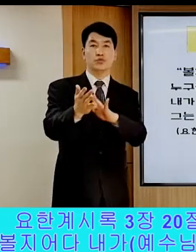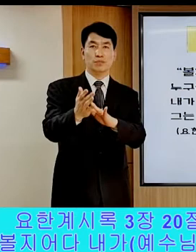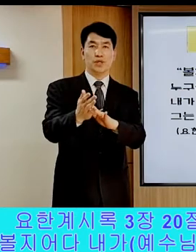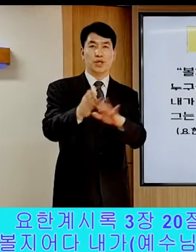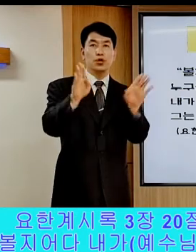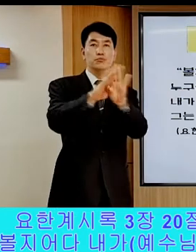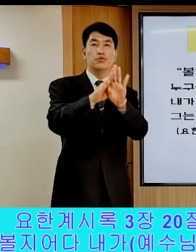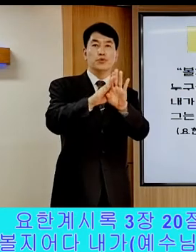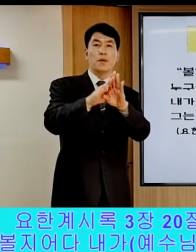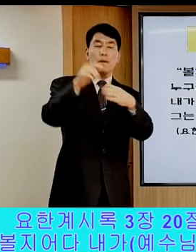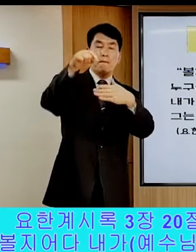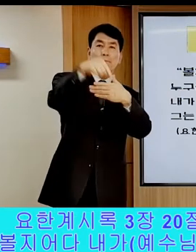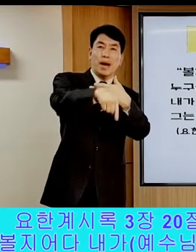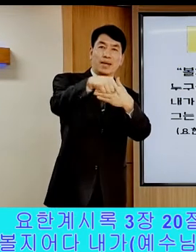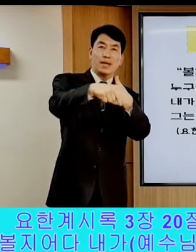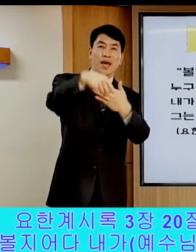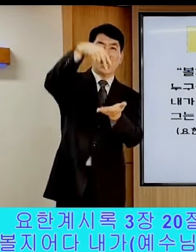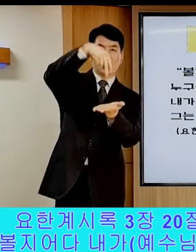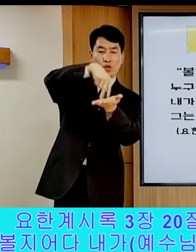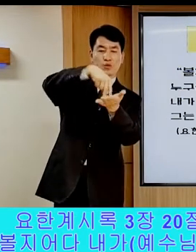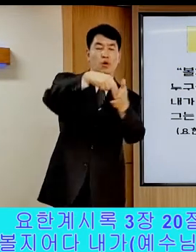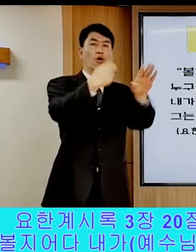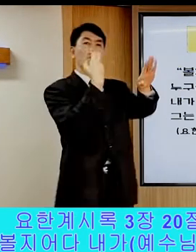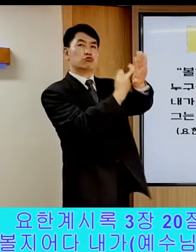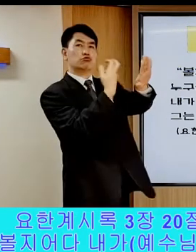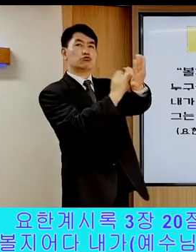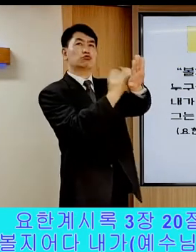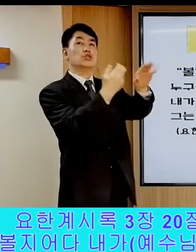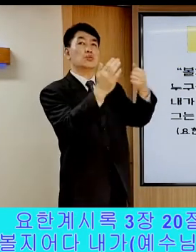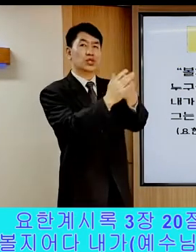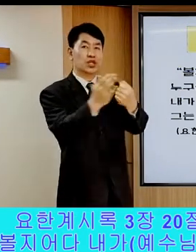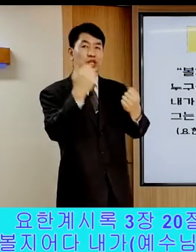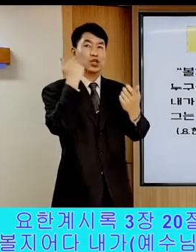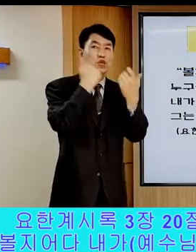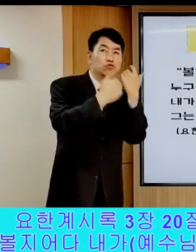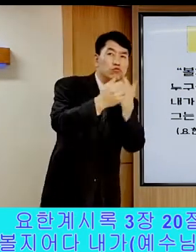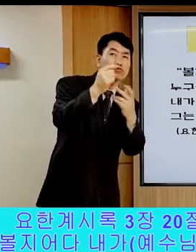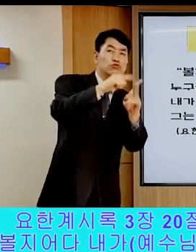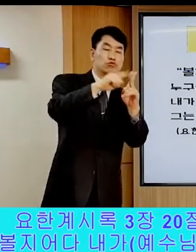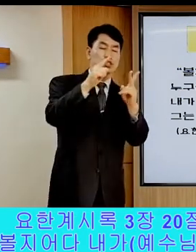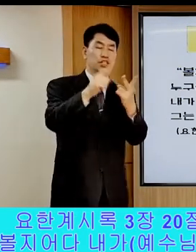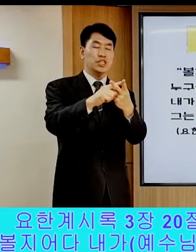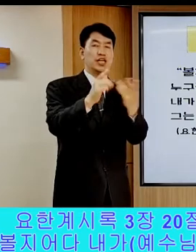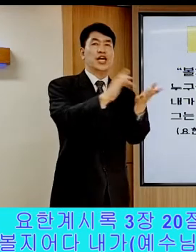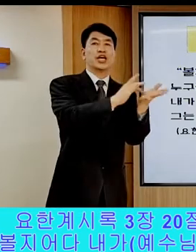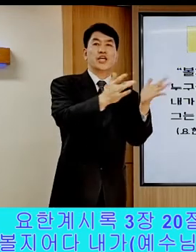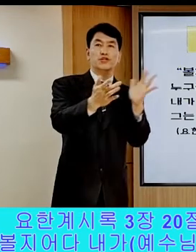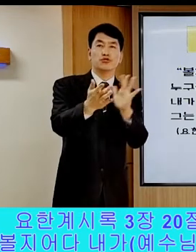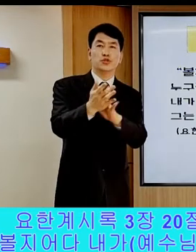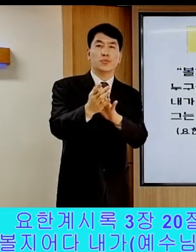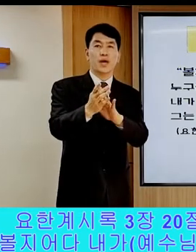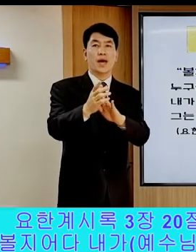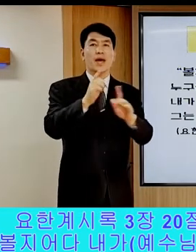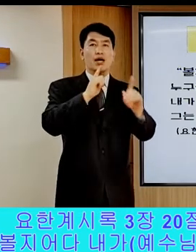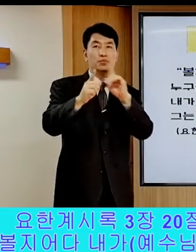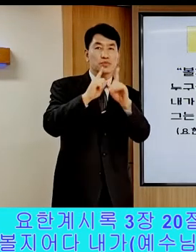예수님이 문 밖에 서서 두드리노니 누구든지 예수님의